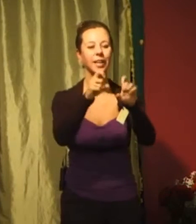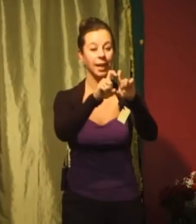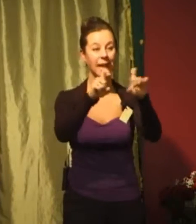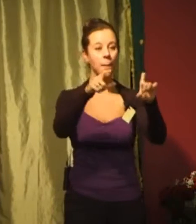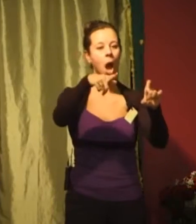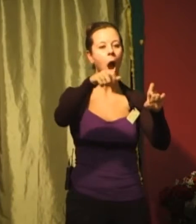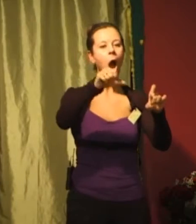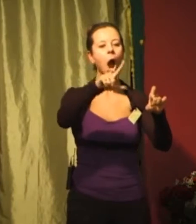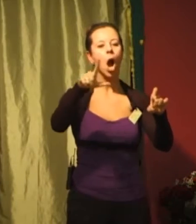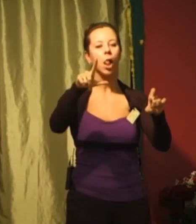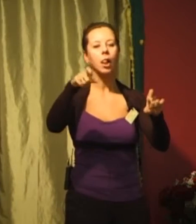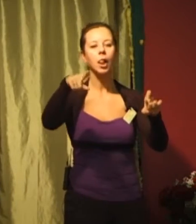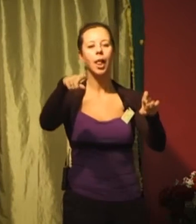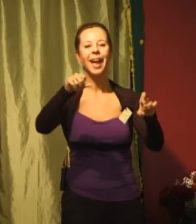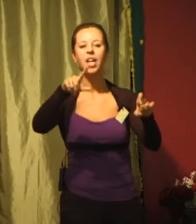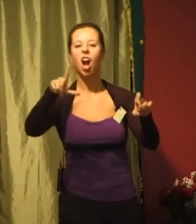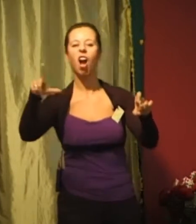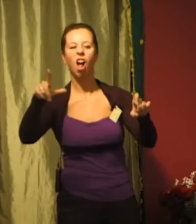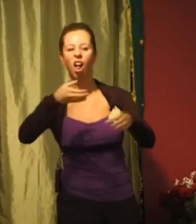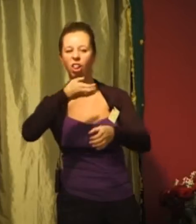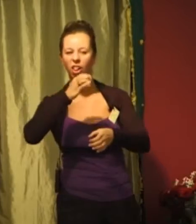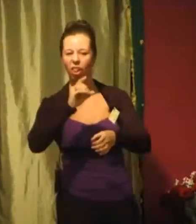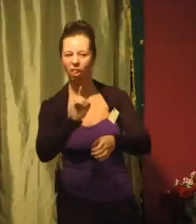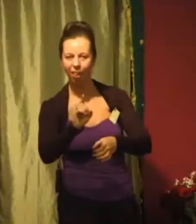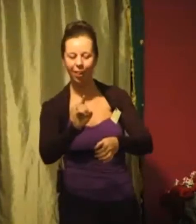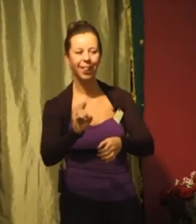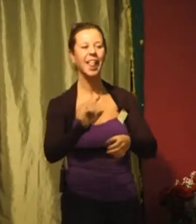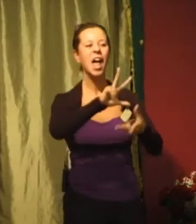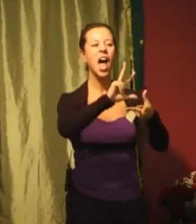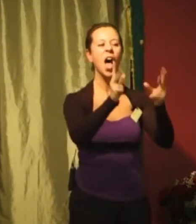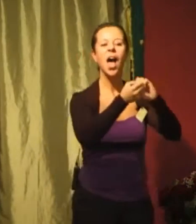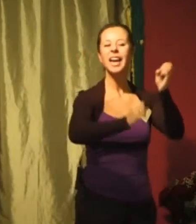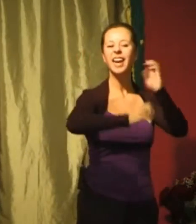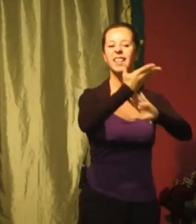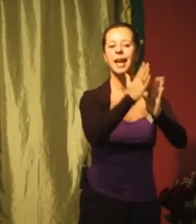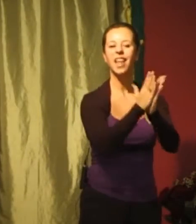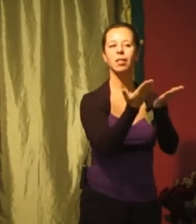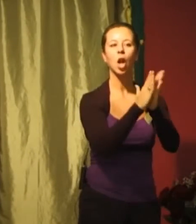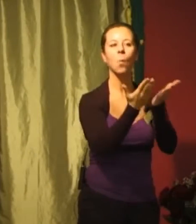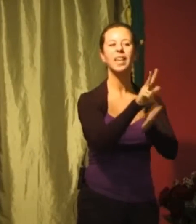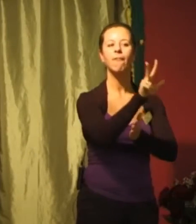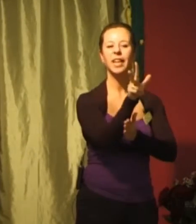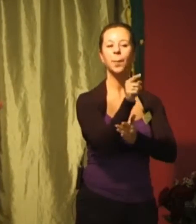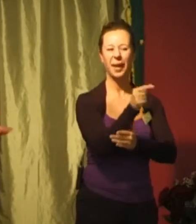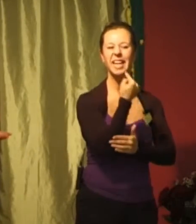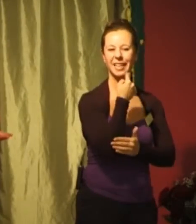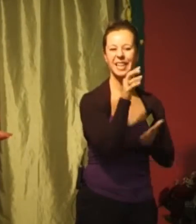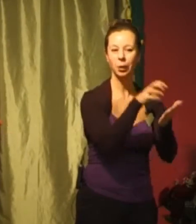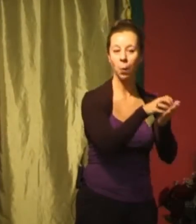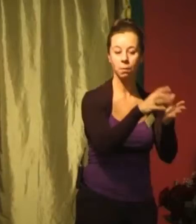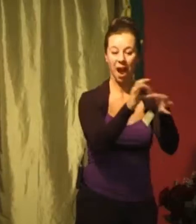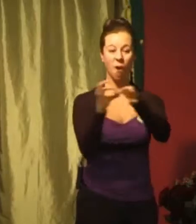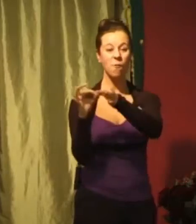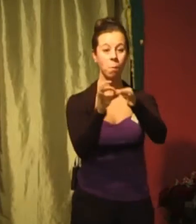Althans, volgens Wikipedia. Maar daarmee wil ik suggereren dat er een verband bestaat tussen dit